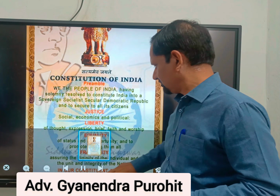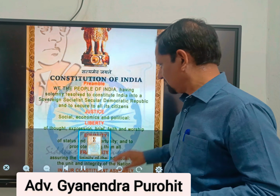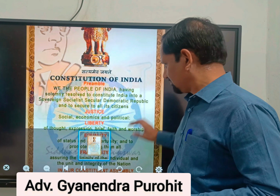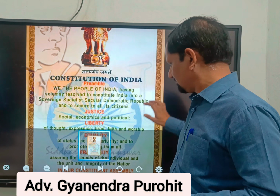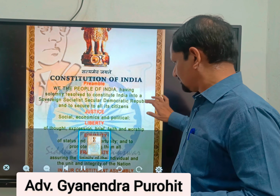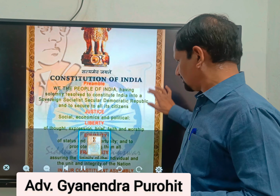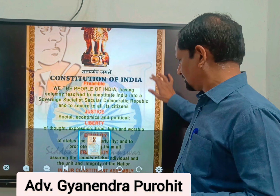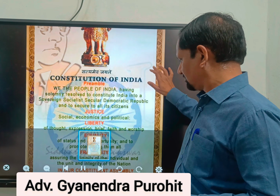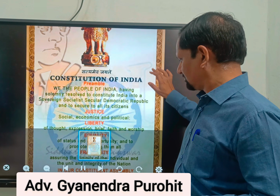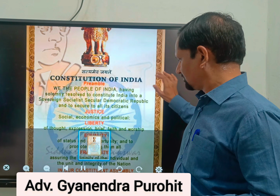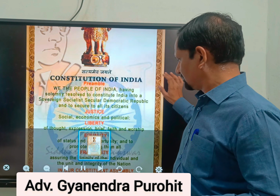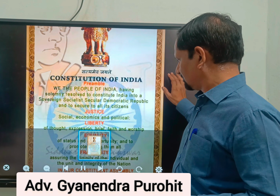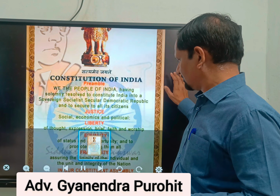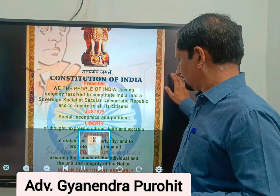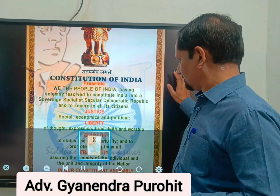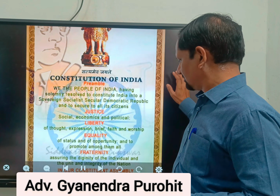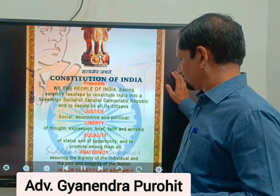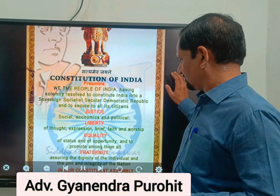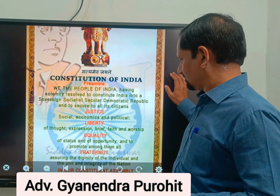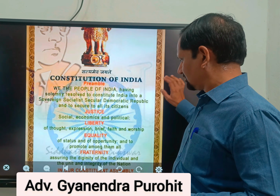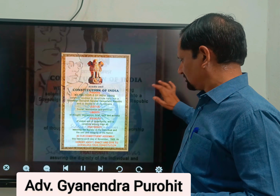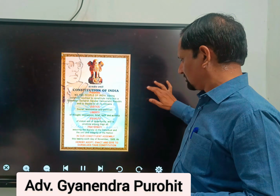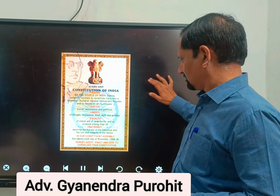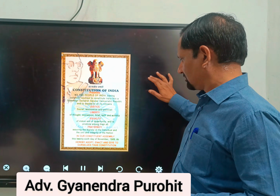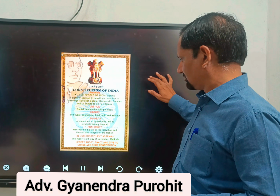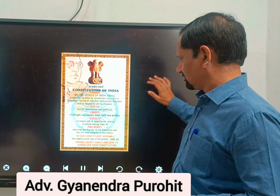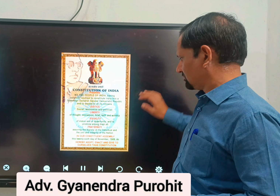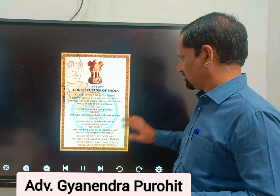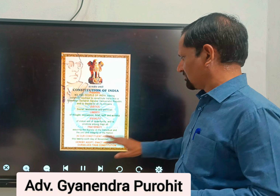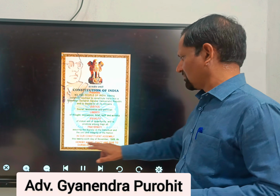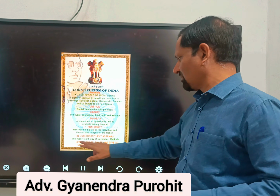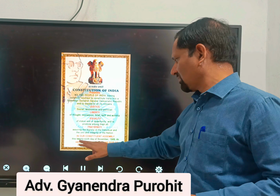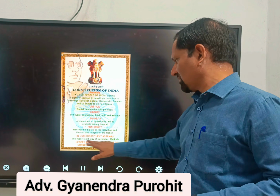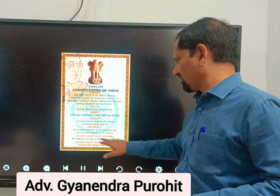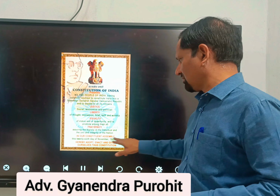की प्रस्तावना है वह हमको